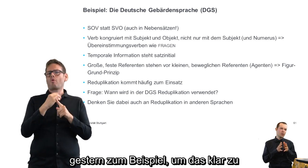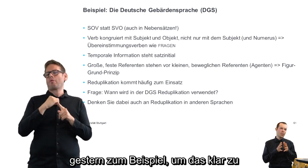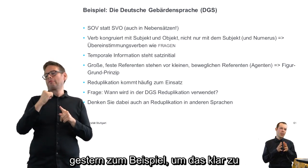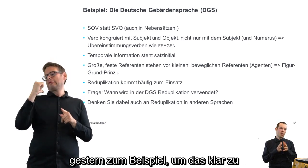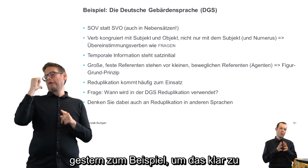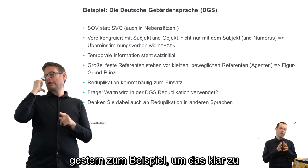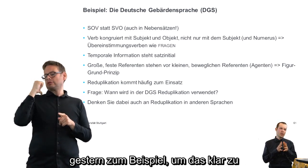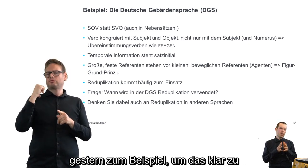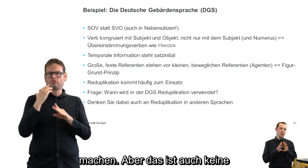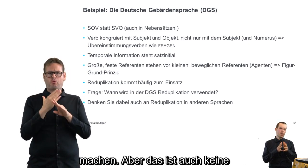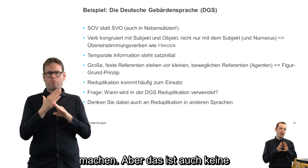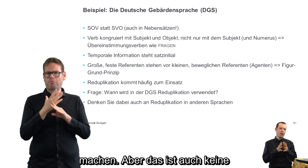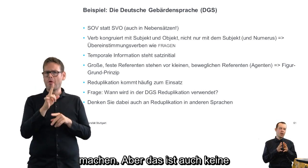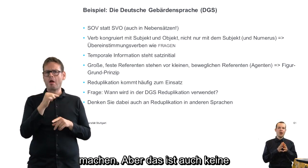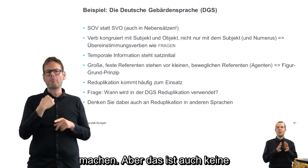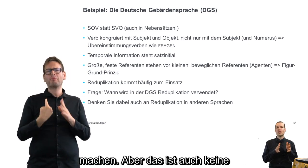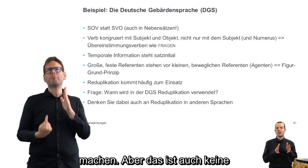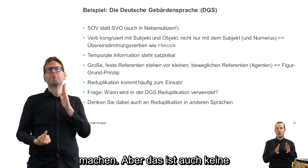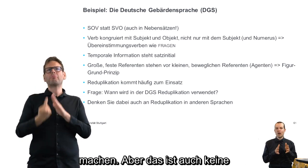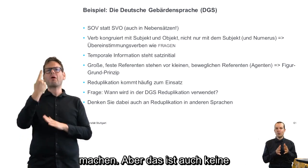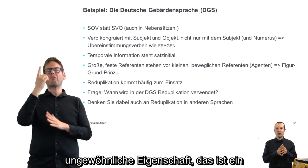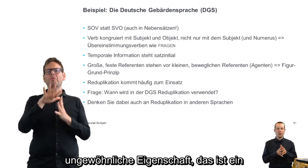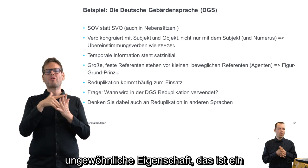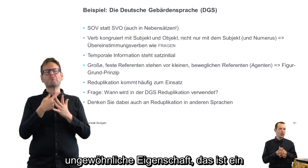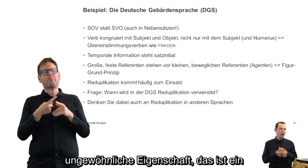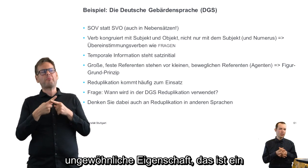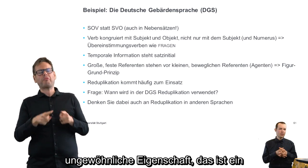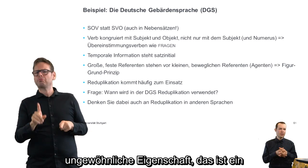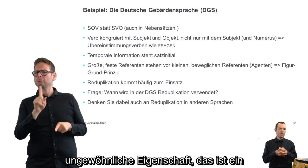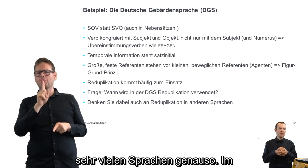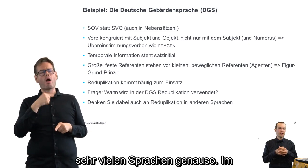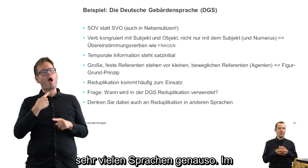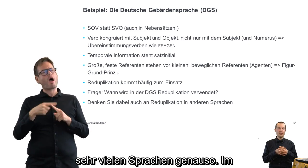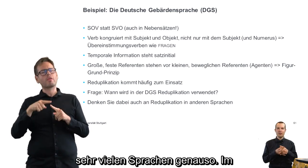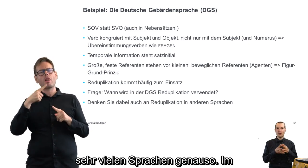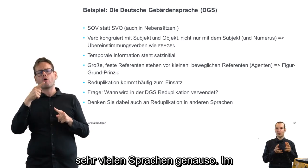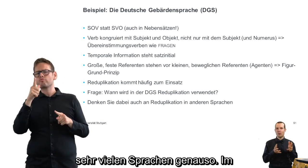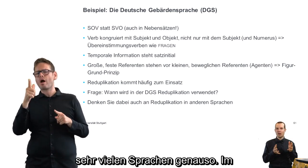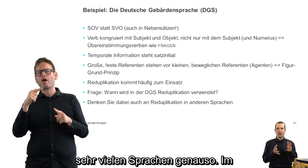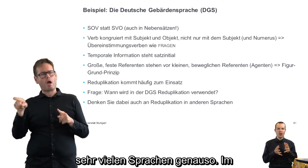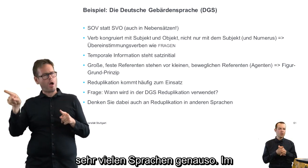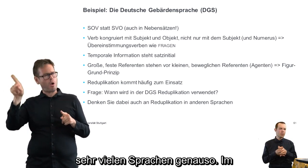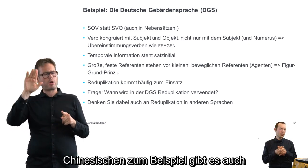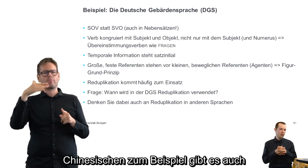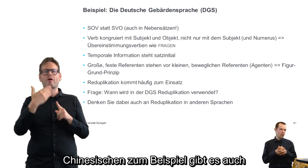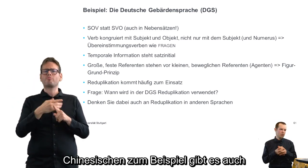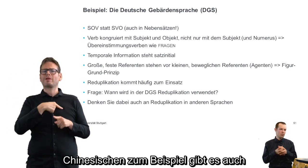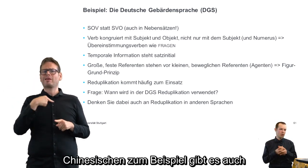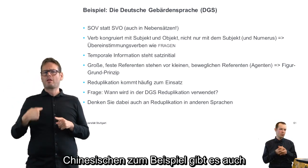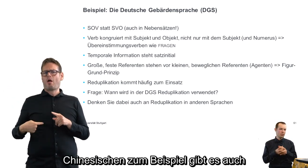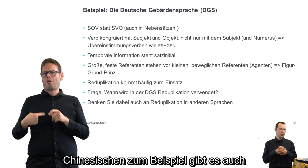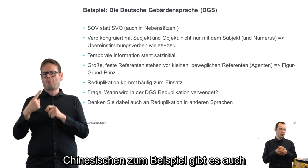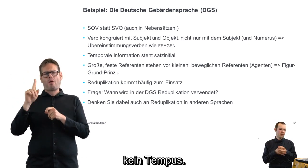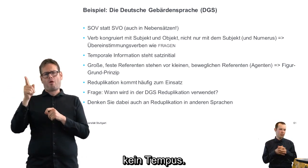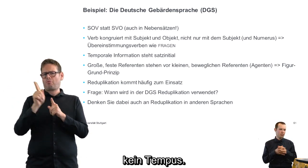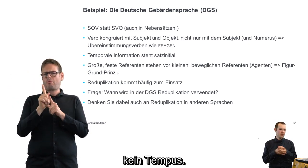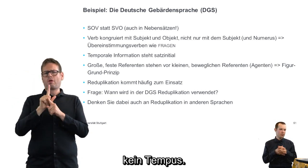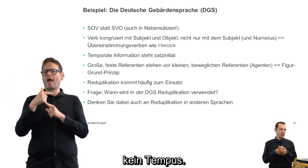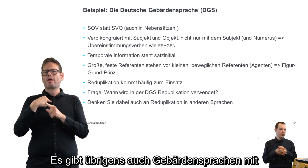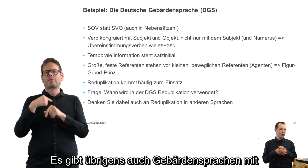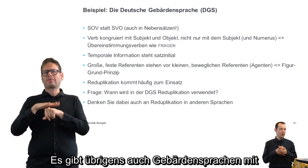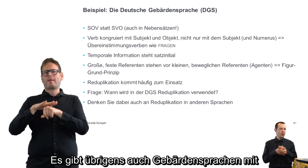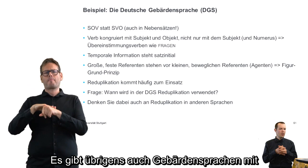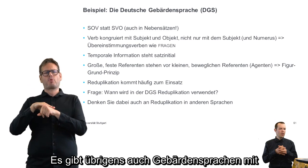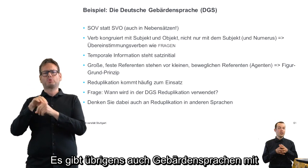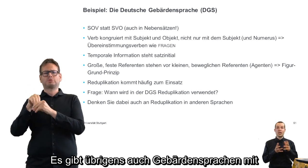Beispiel um das klar zu machen aber das ist auch keine ungewöhnliche Eigenschaft das ist in sehr vielen Lautsprachen genauso im chinesischen zum Beispiel gibt es auch kein Tempo